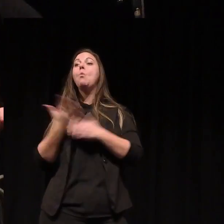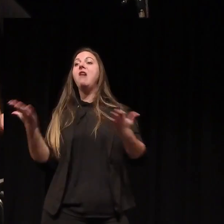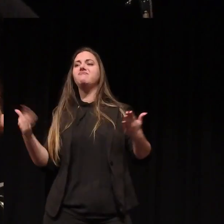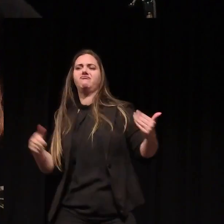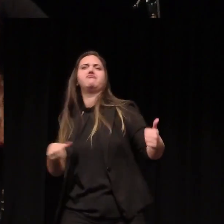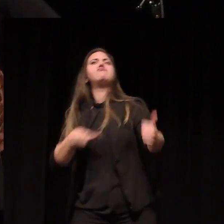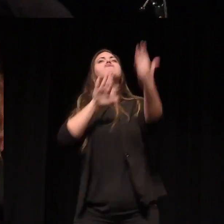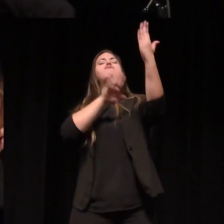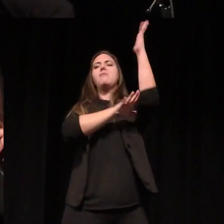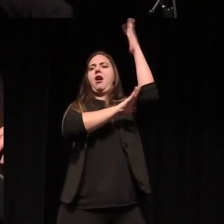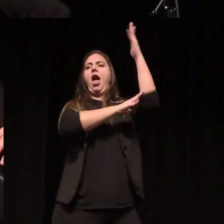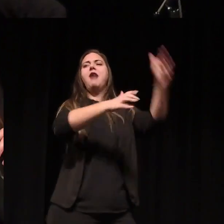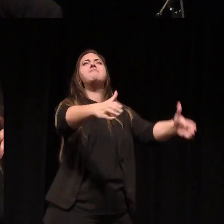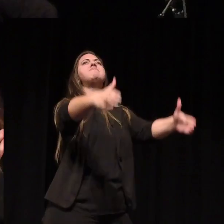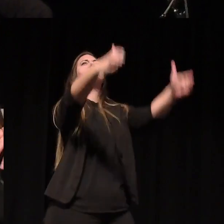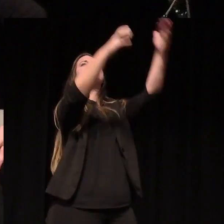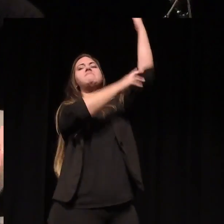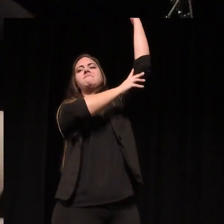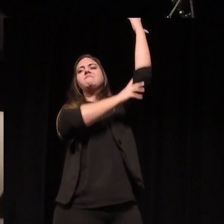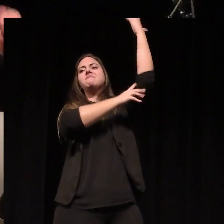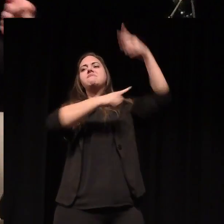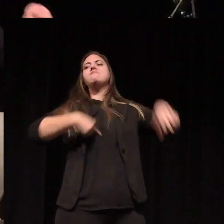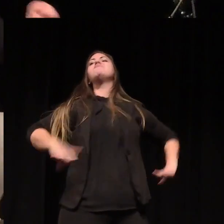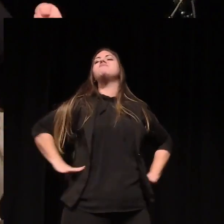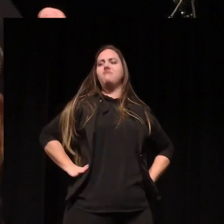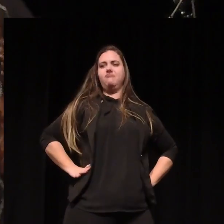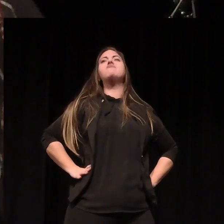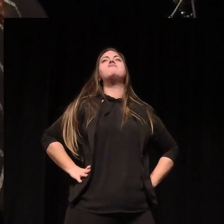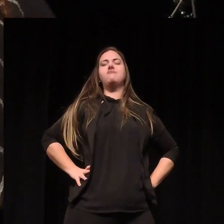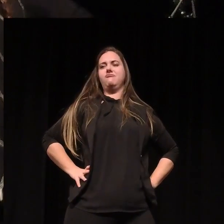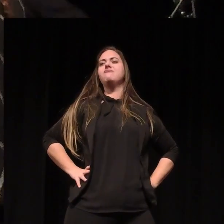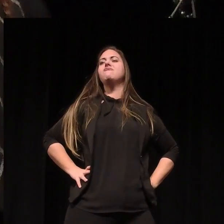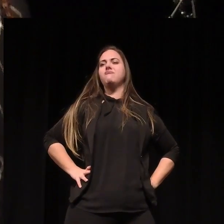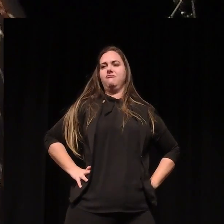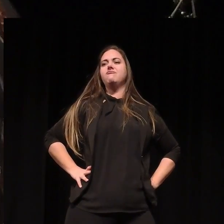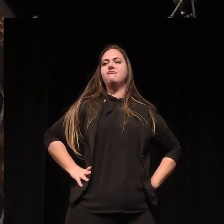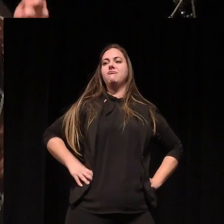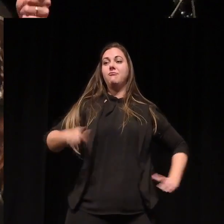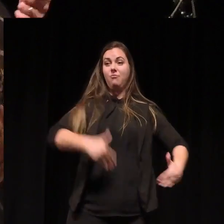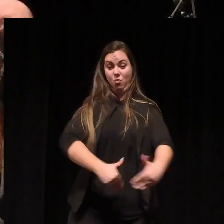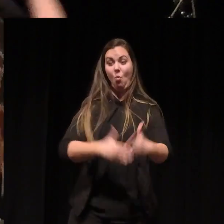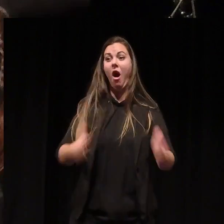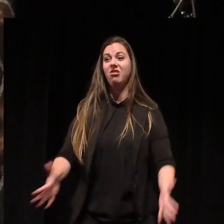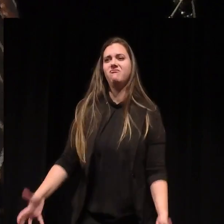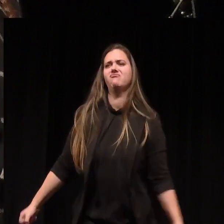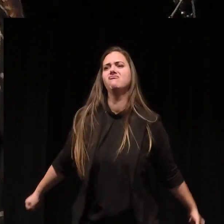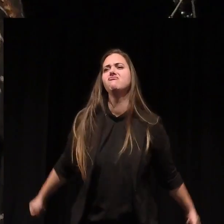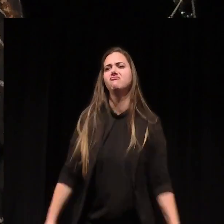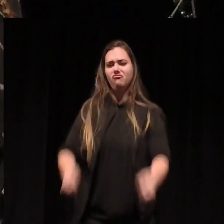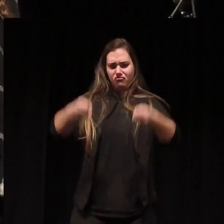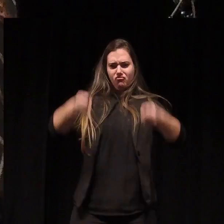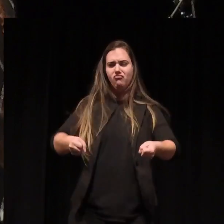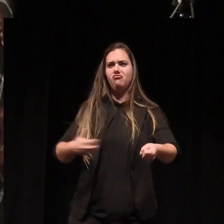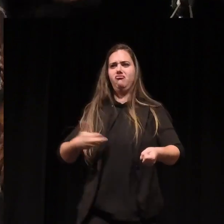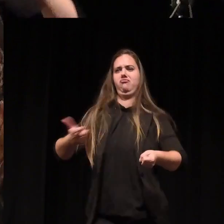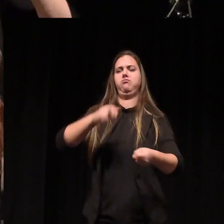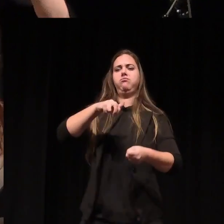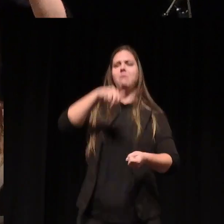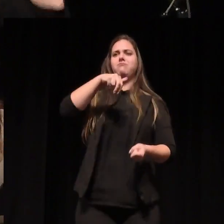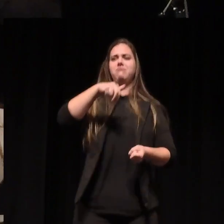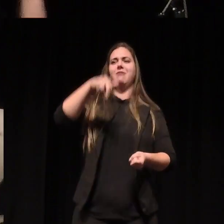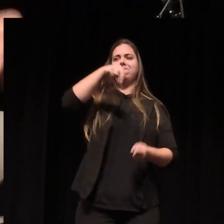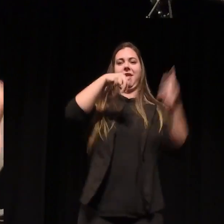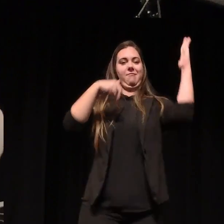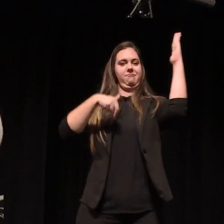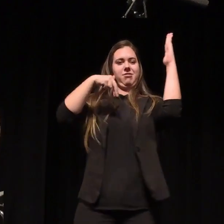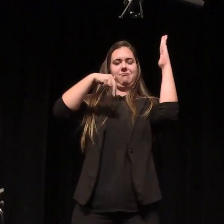pommier. Il prend un des gros bacs, il grimpe dans l'arbre, il accroche le bac de la